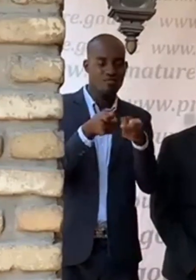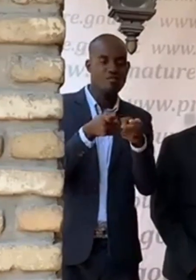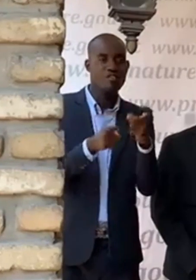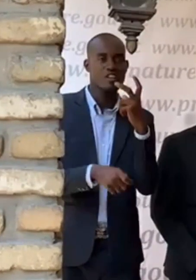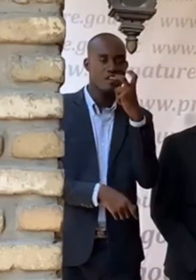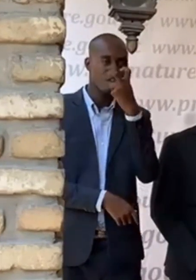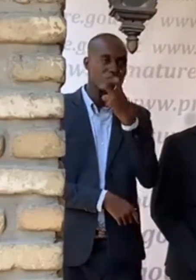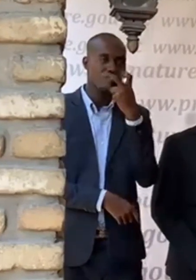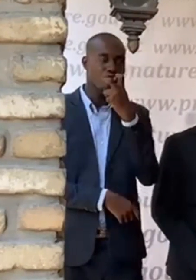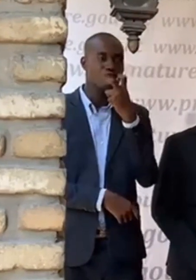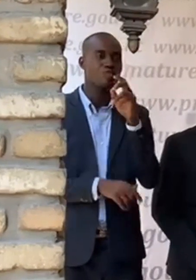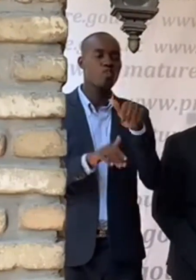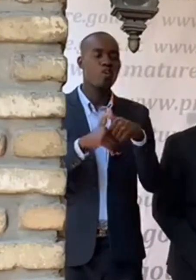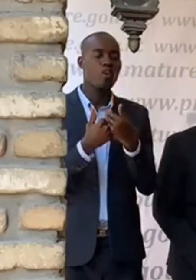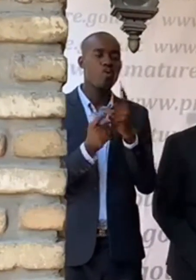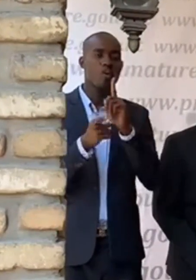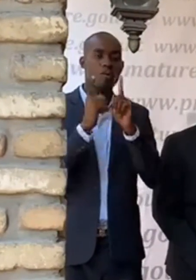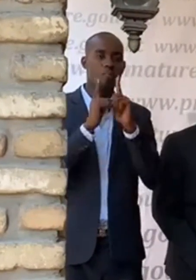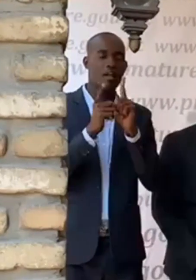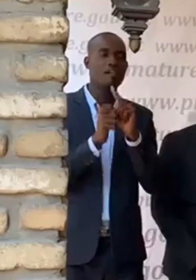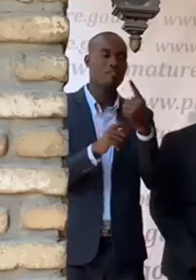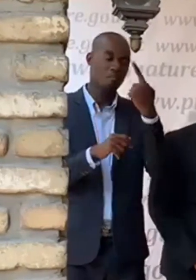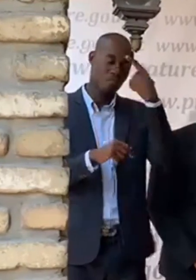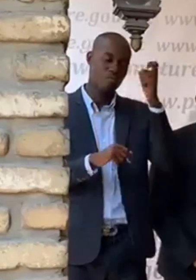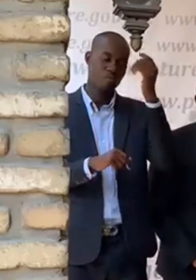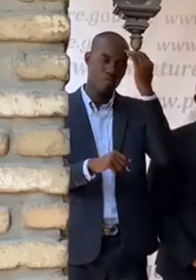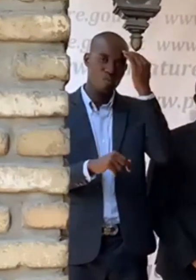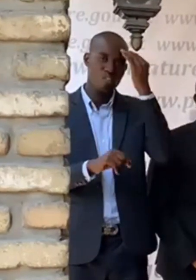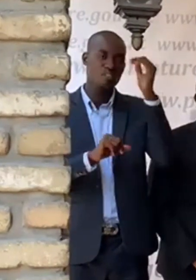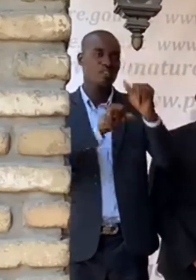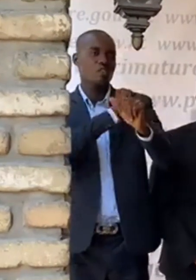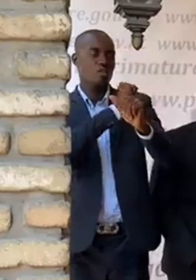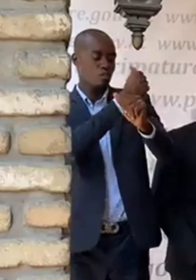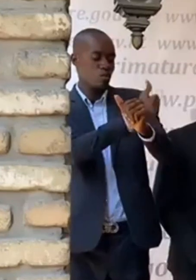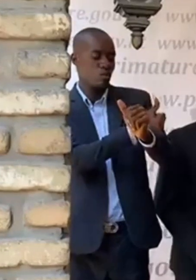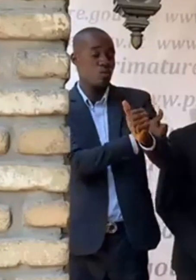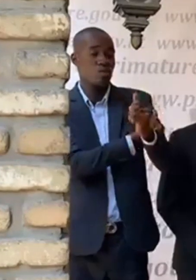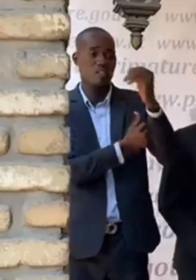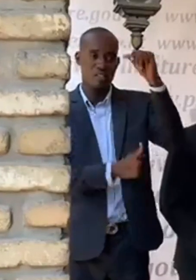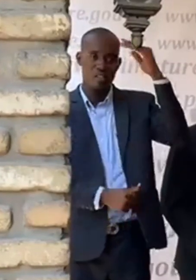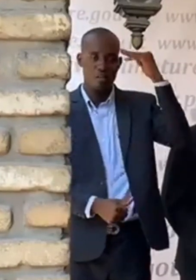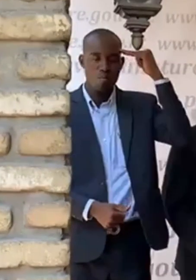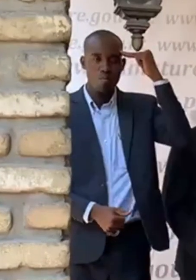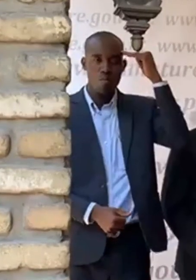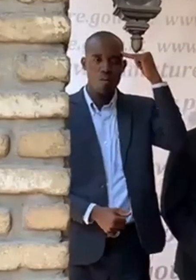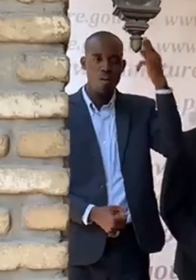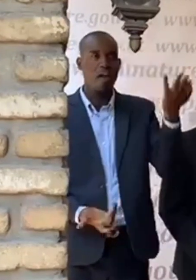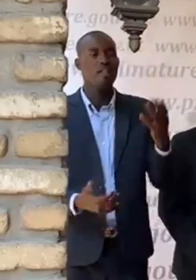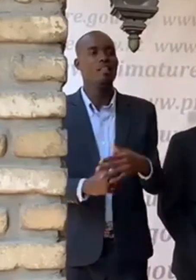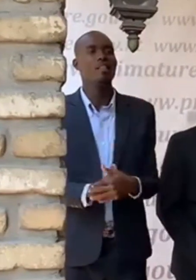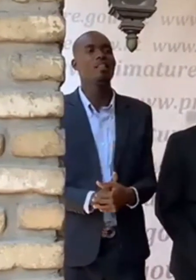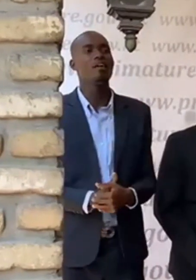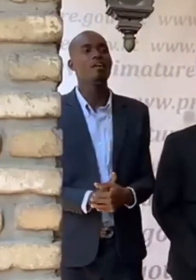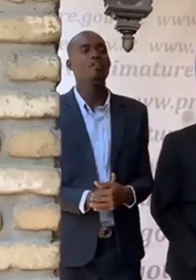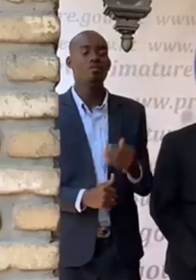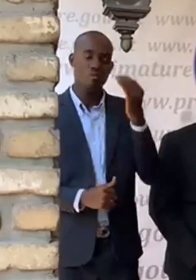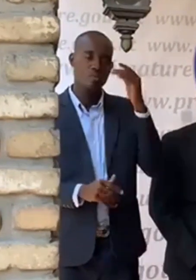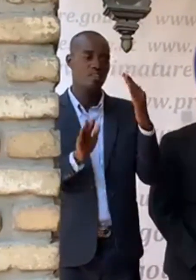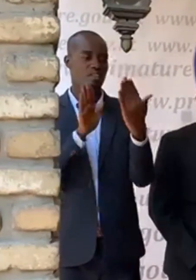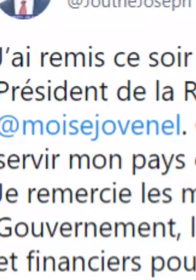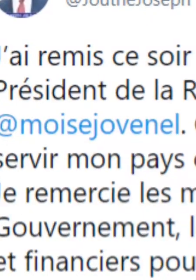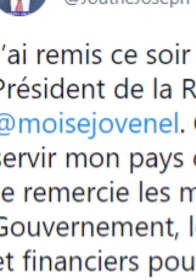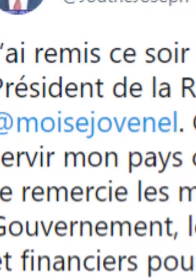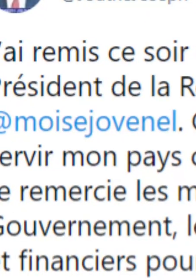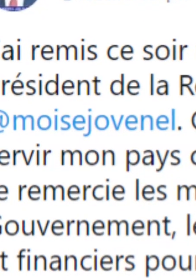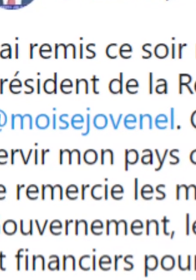de pouvoir parler des mauvaises gestion président Martelly ou pas capable mettre privé là-dedans. Est-ce que c'est parce que Joseph Jout